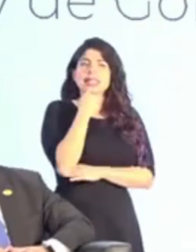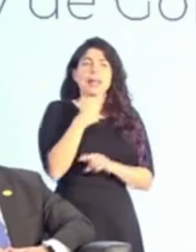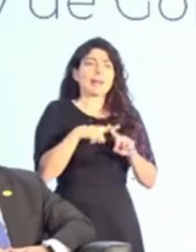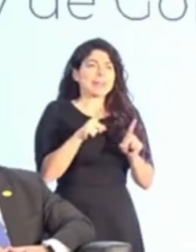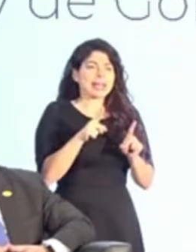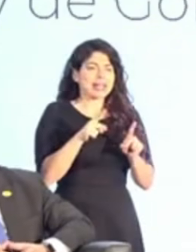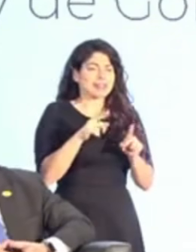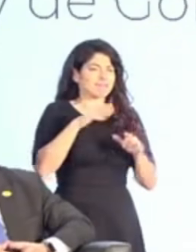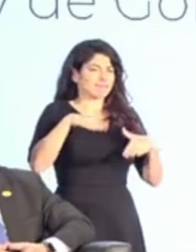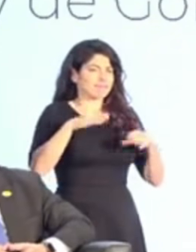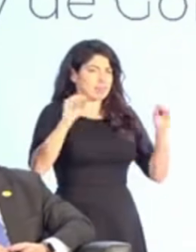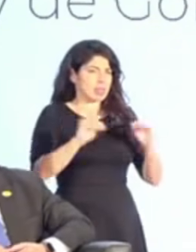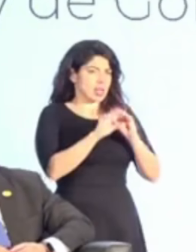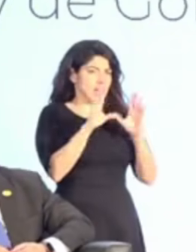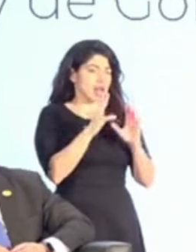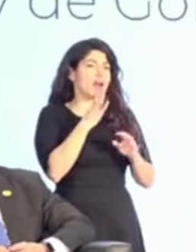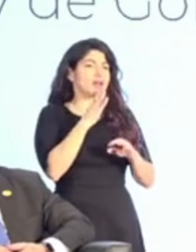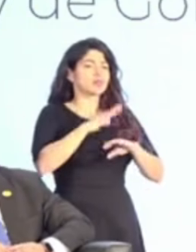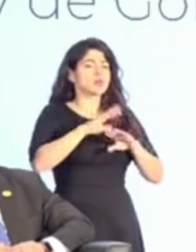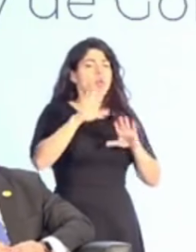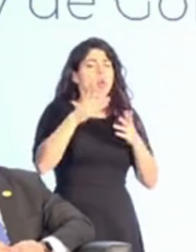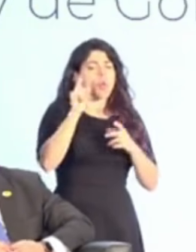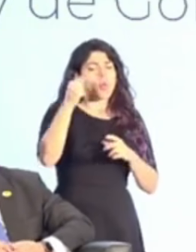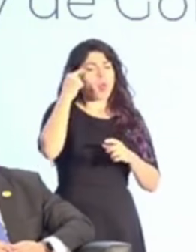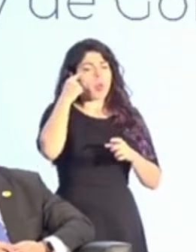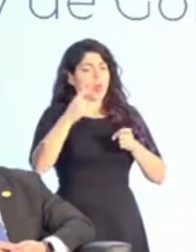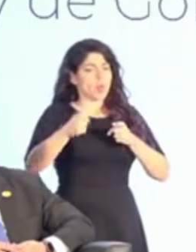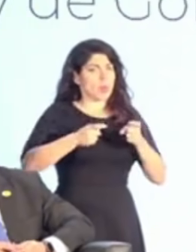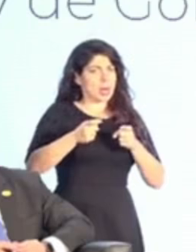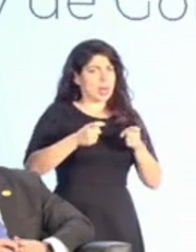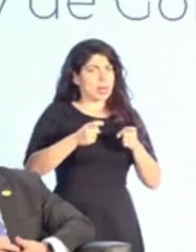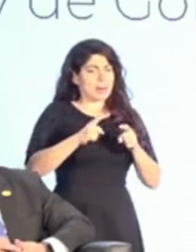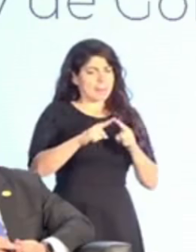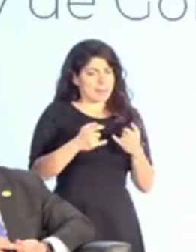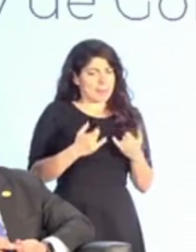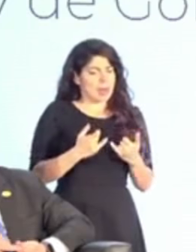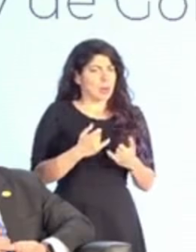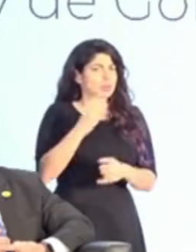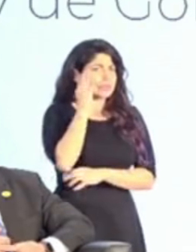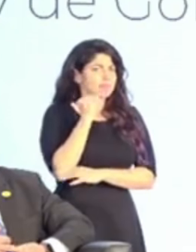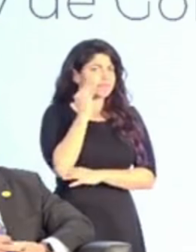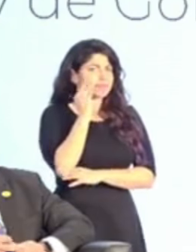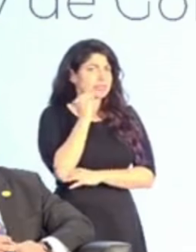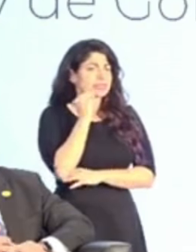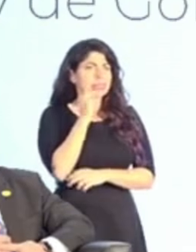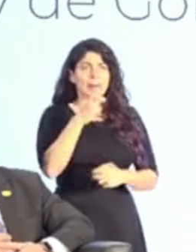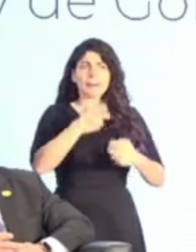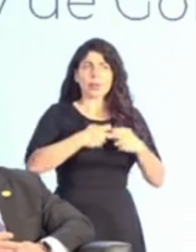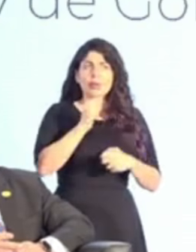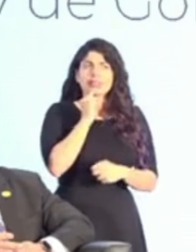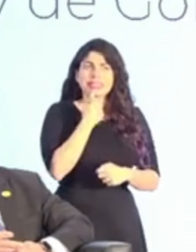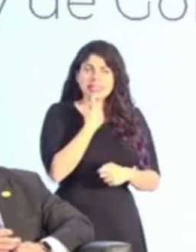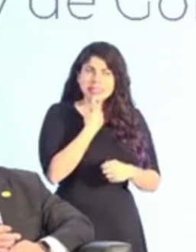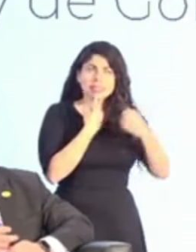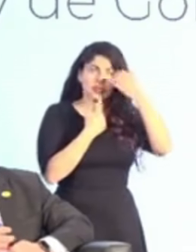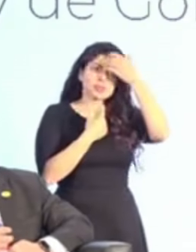No de forma tan contundente. Se ha hablado de la gobernabilidad y estamos viviendo en este momento un problema muy serio, una